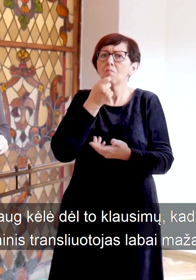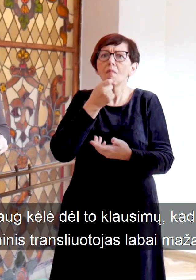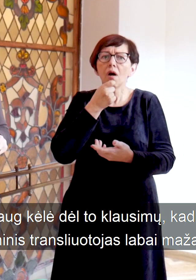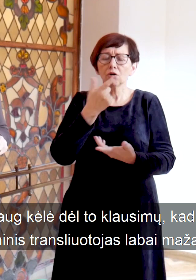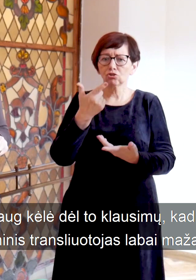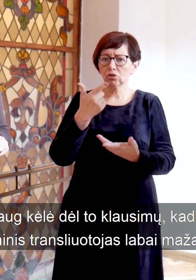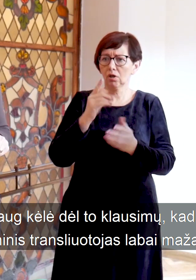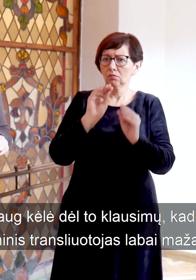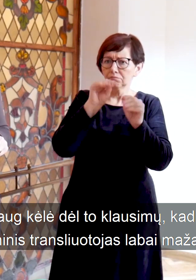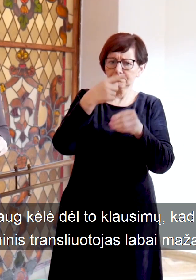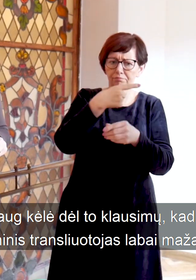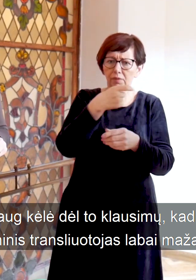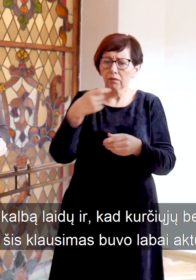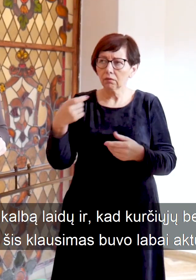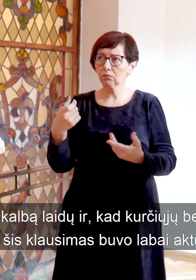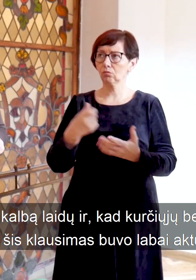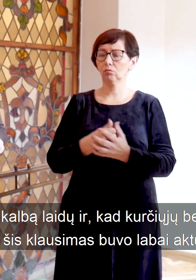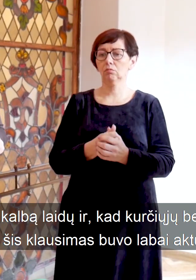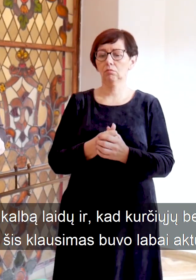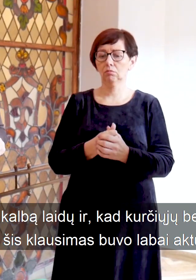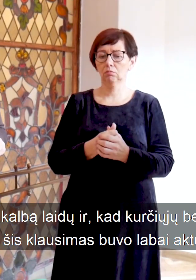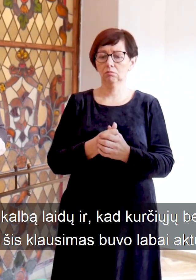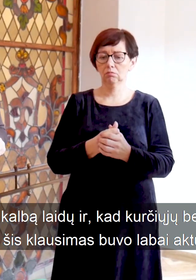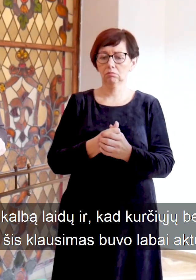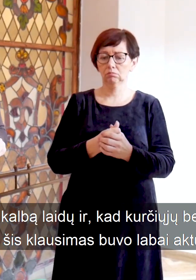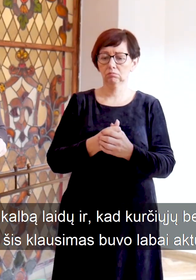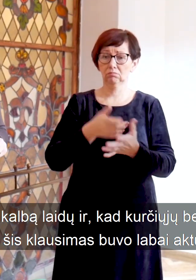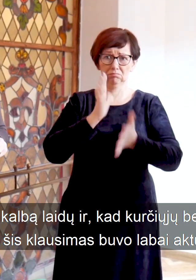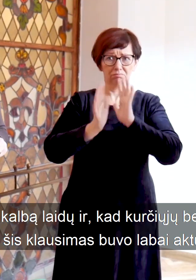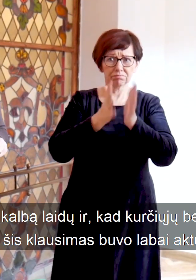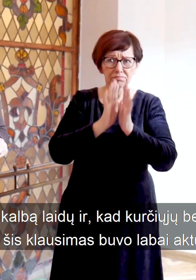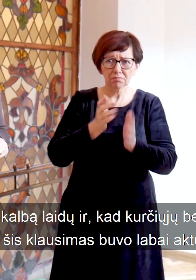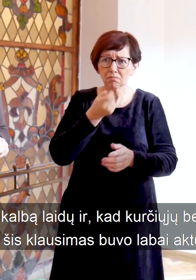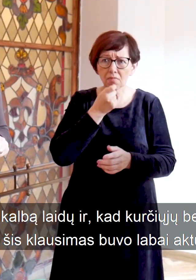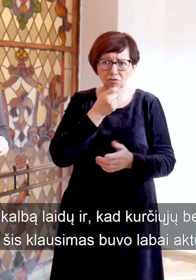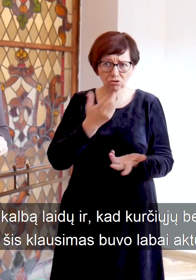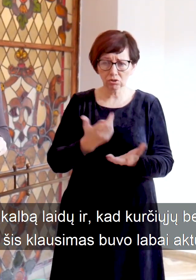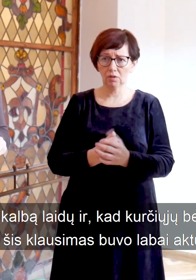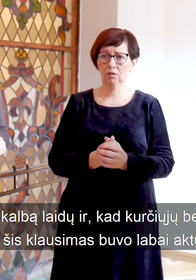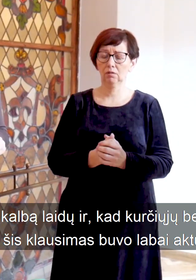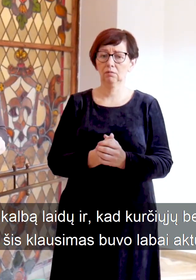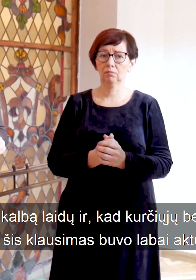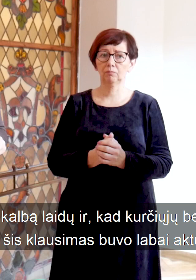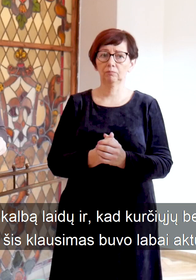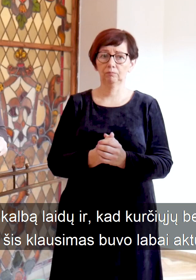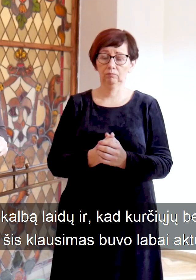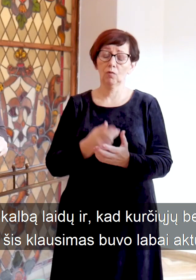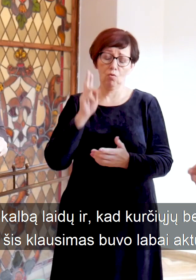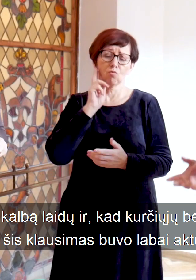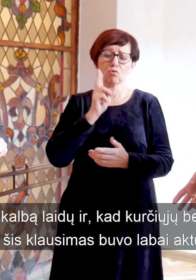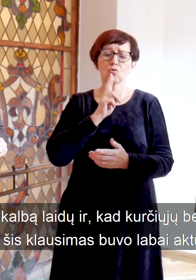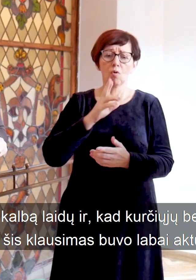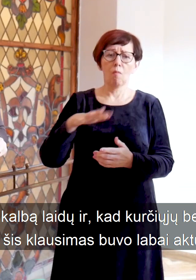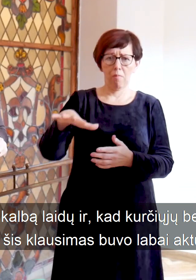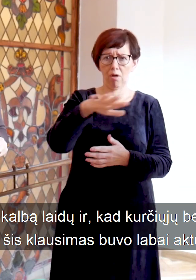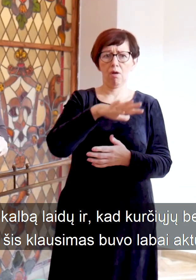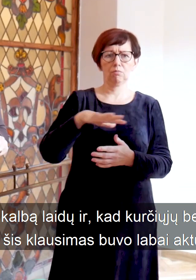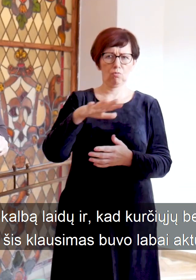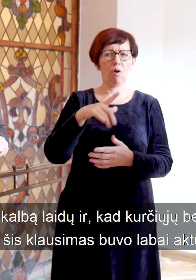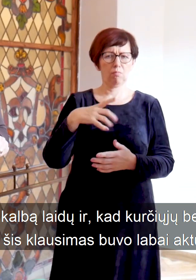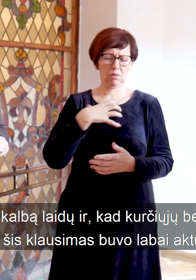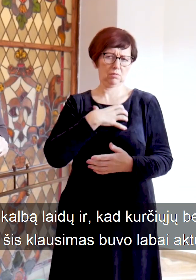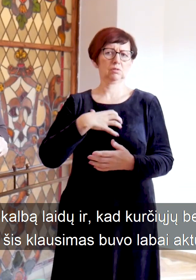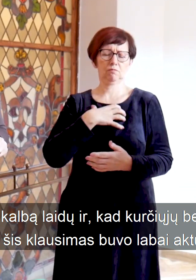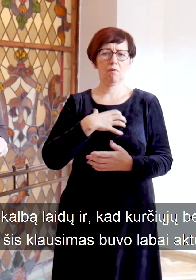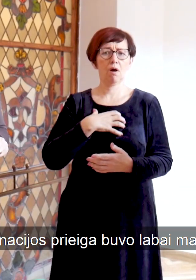mažai titravo ir vertė gestų kalbą laidų ir kad kurčiųjų bendruomenė iš tiesų tas klausimas